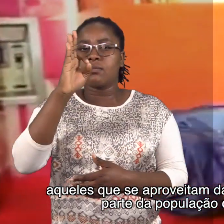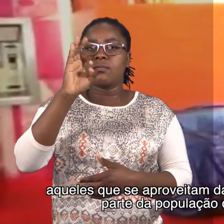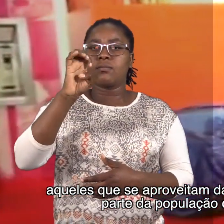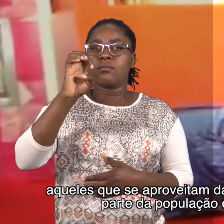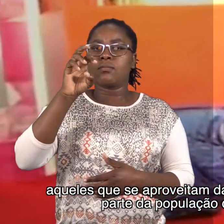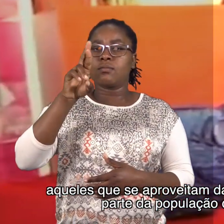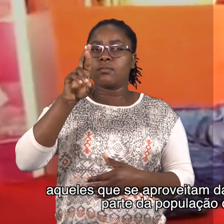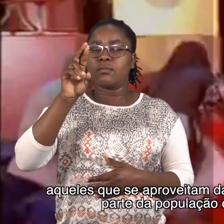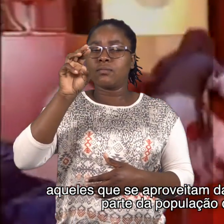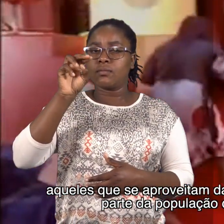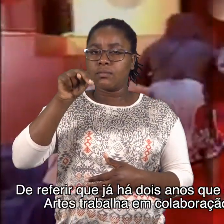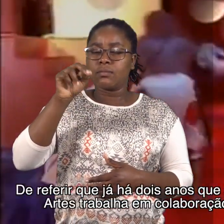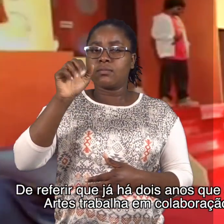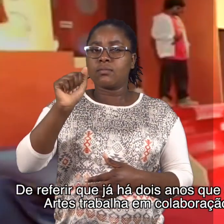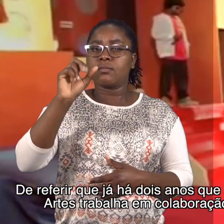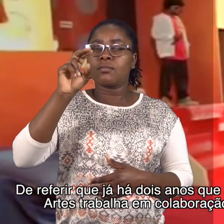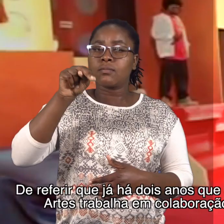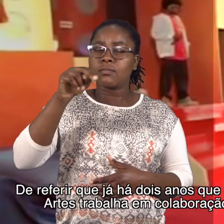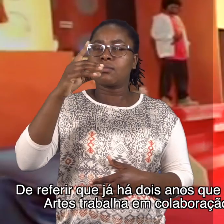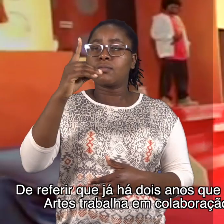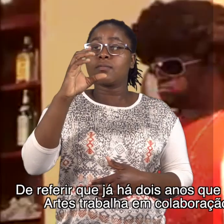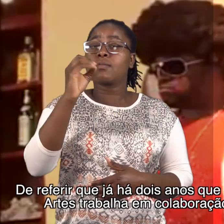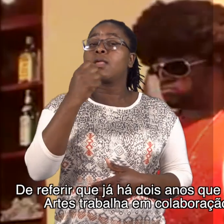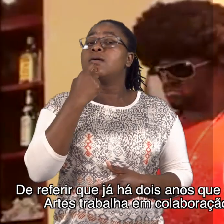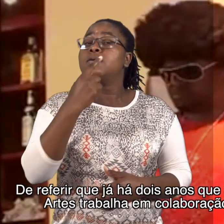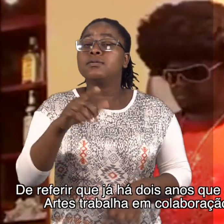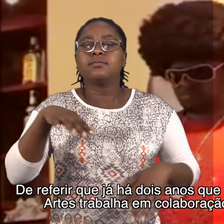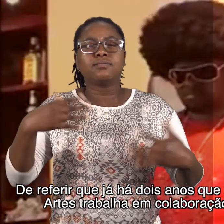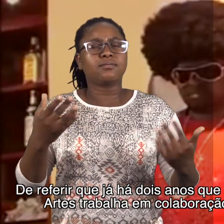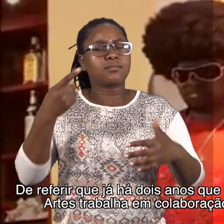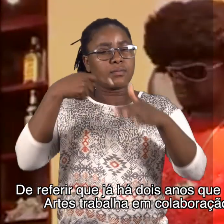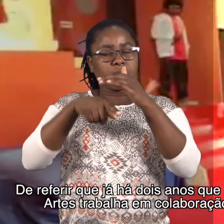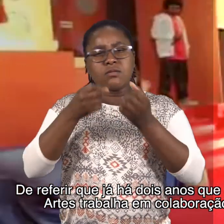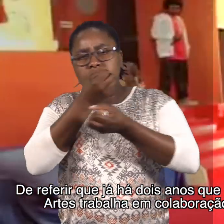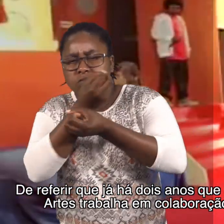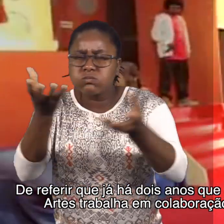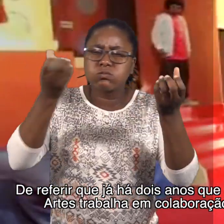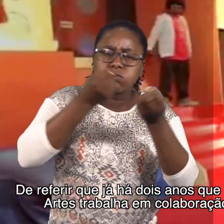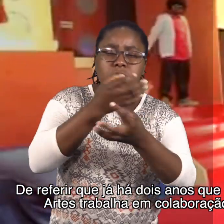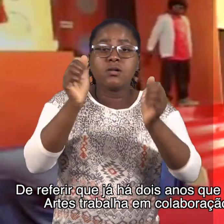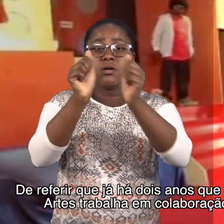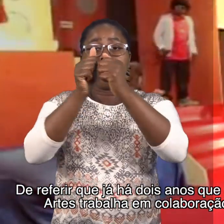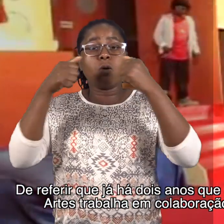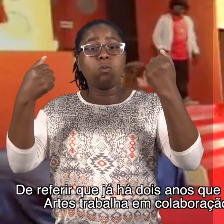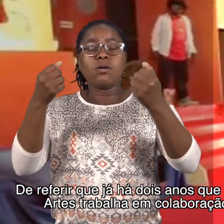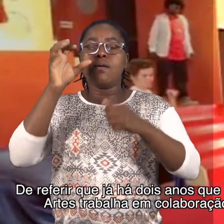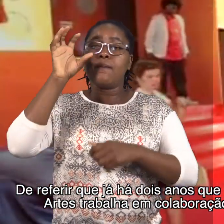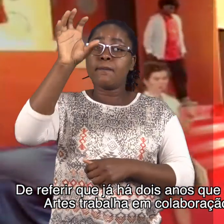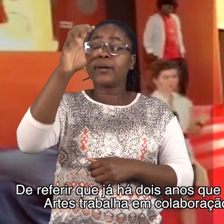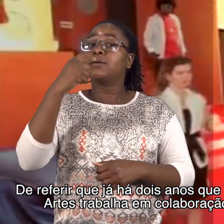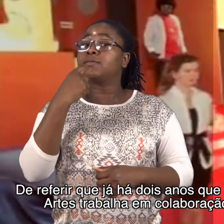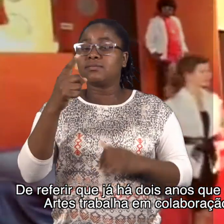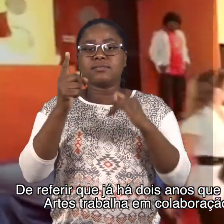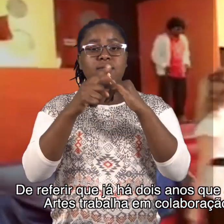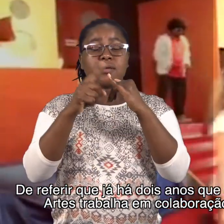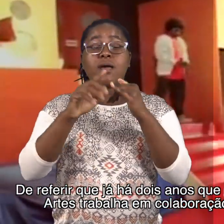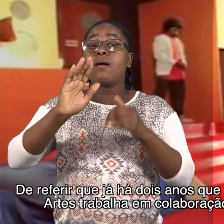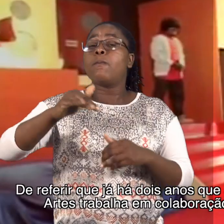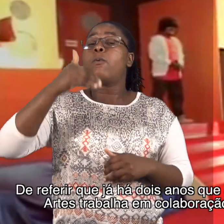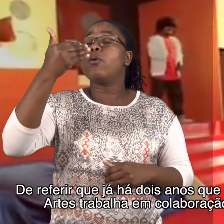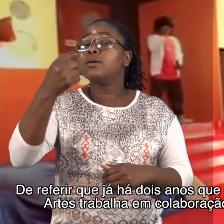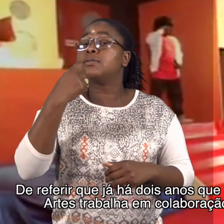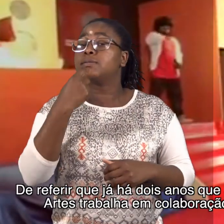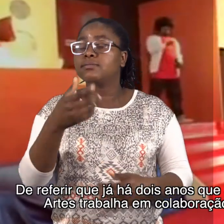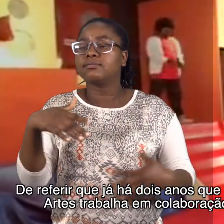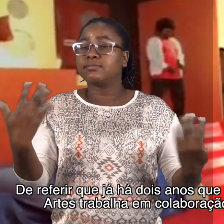população desprotegida. Vou referir que já há mais de dois anos que a Escola de Comunicação e Artes trabalha em colaboração